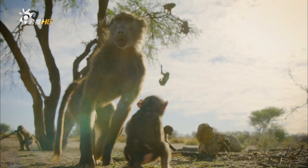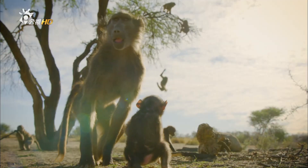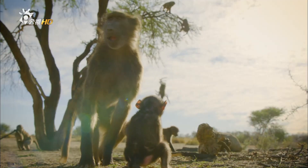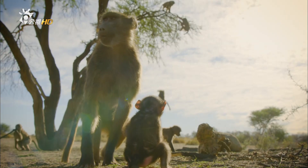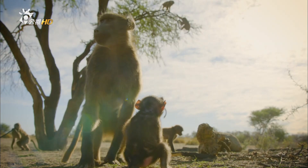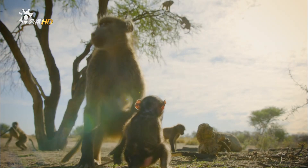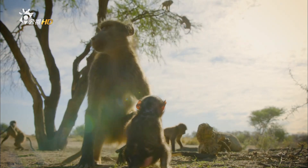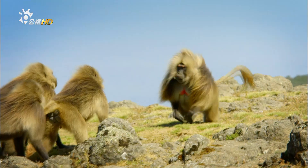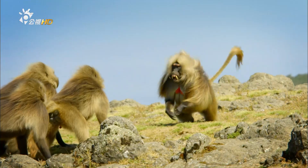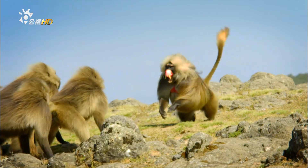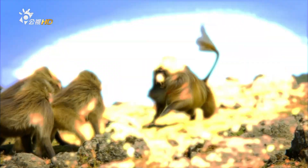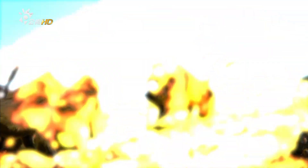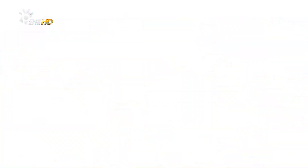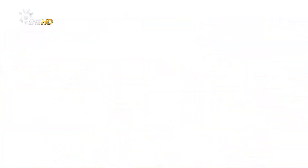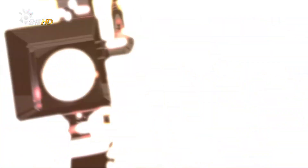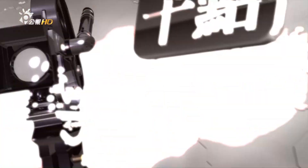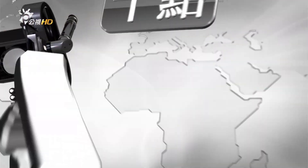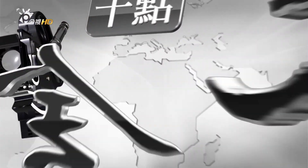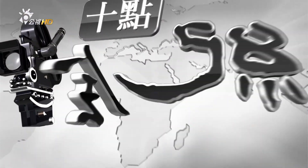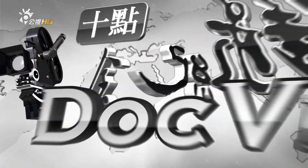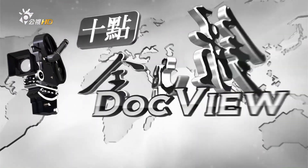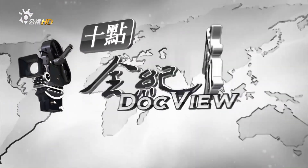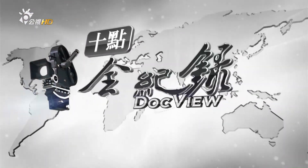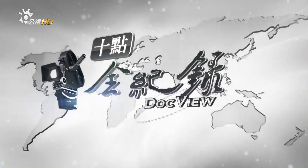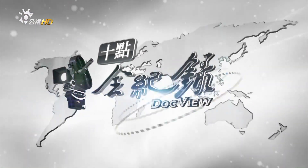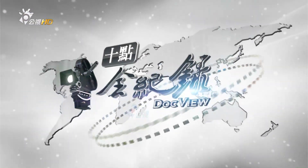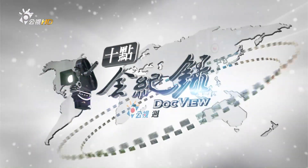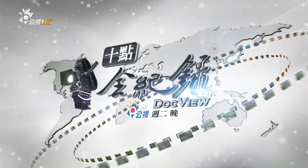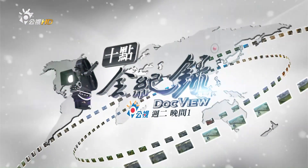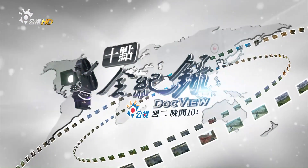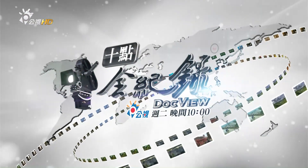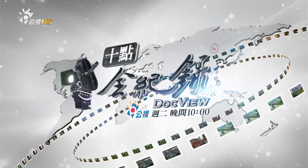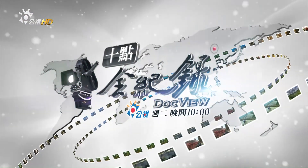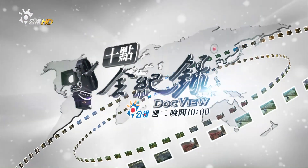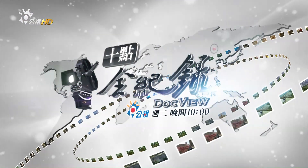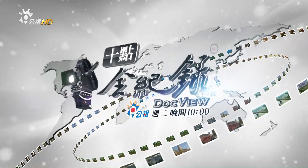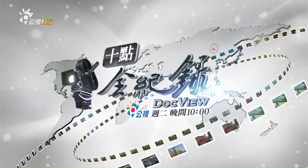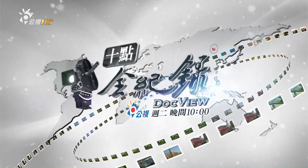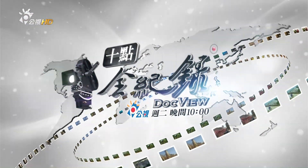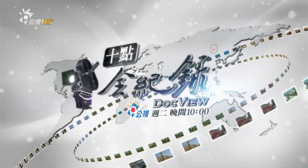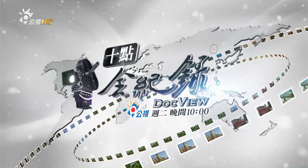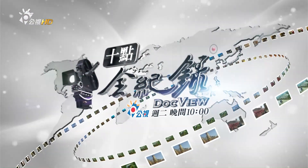周2晚上10点全纪录神奇的猴子家族，就在公共电视。